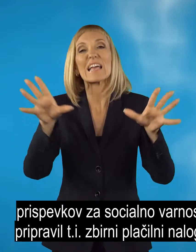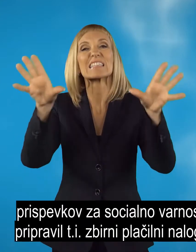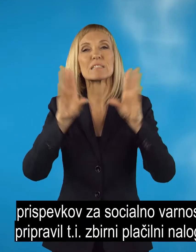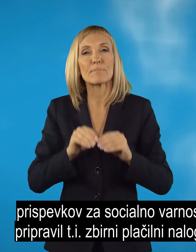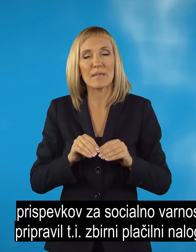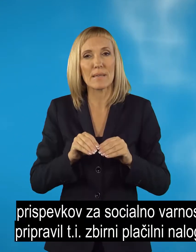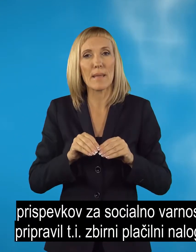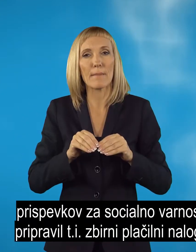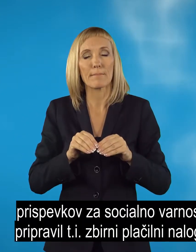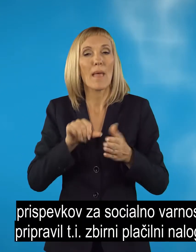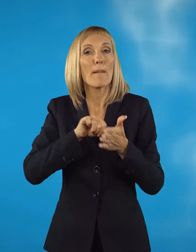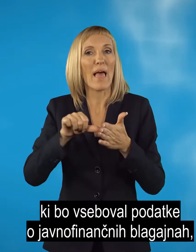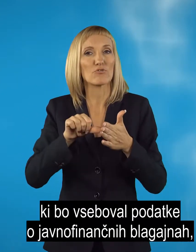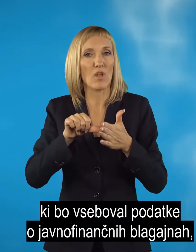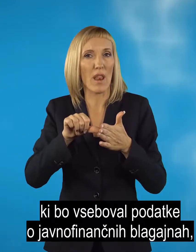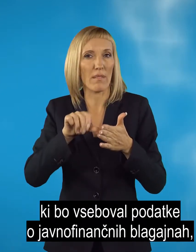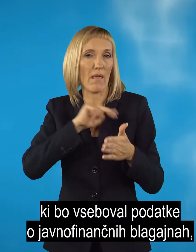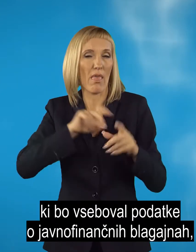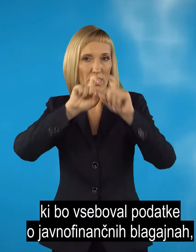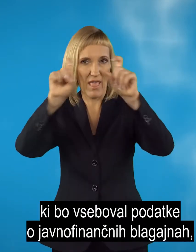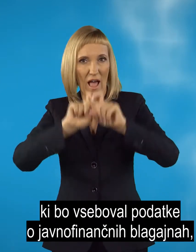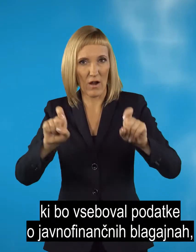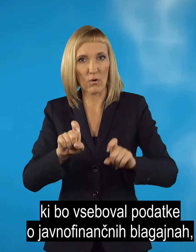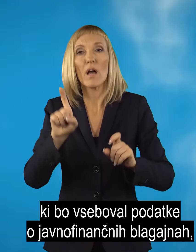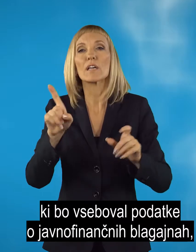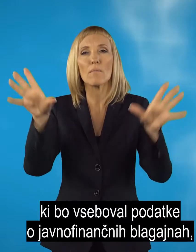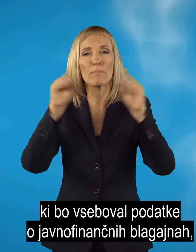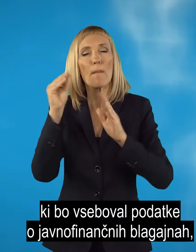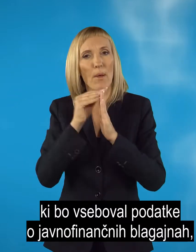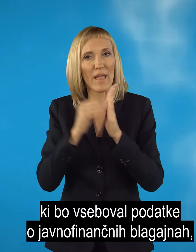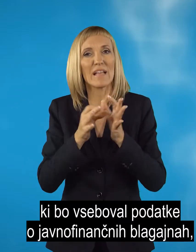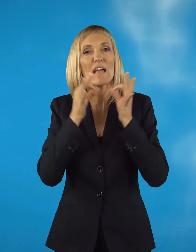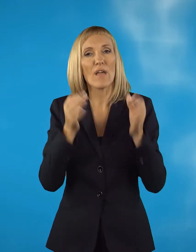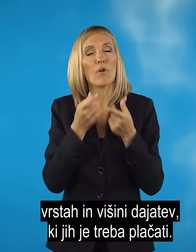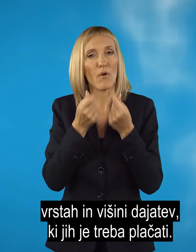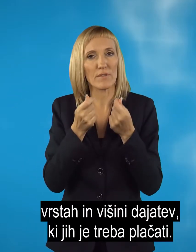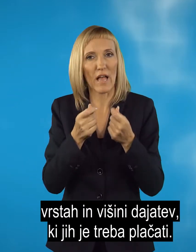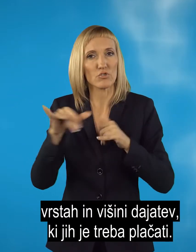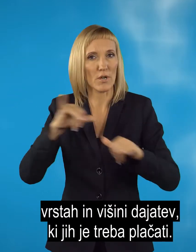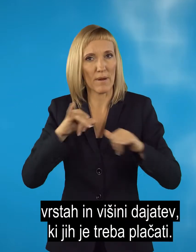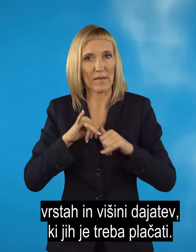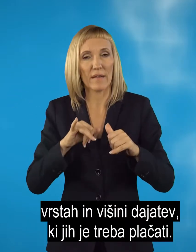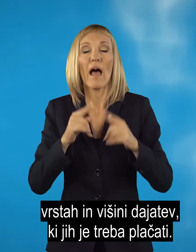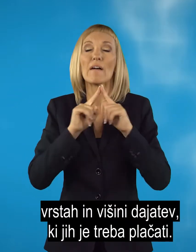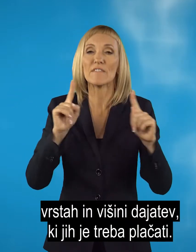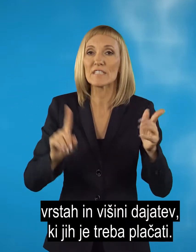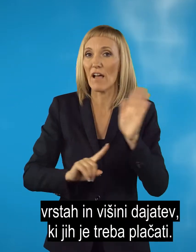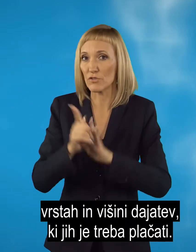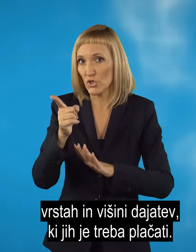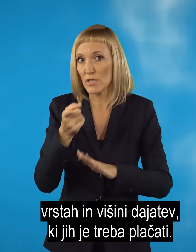zbirni plačilni nalog, ki bo vseboval podatke o javnofinančnih blagajnah, vrstah in višini dajatev, ki jih je